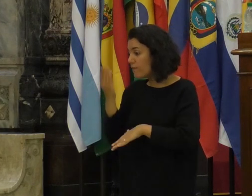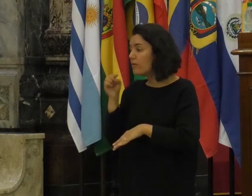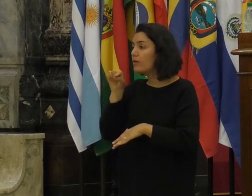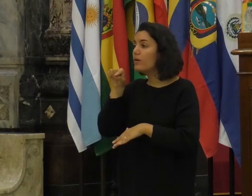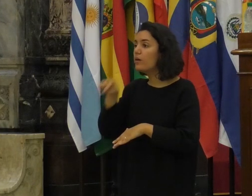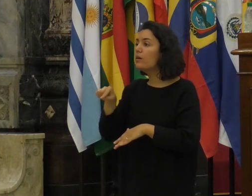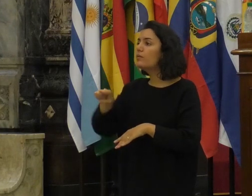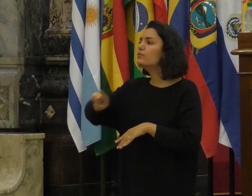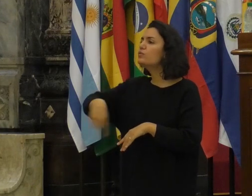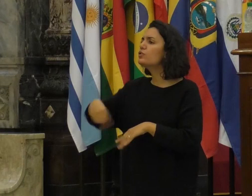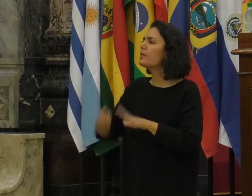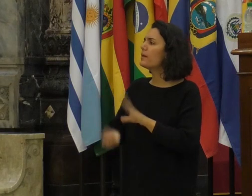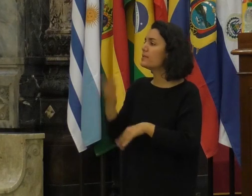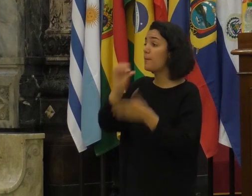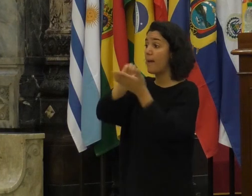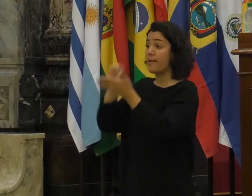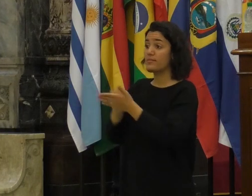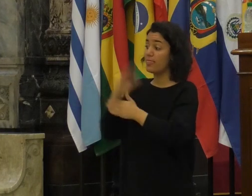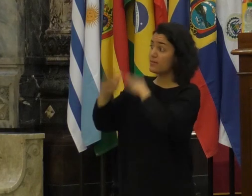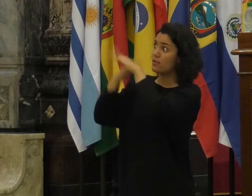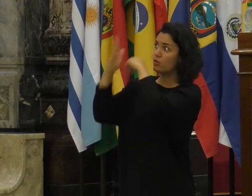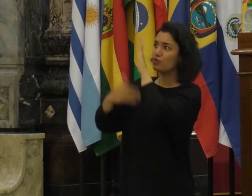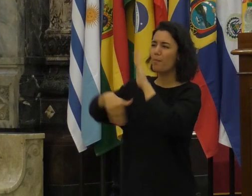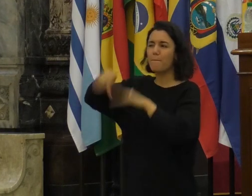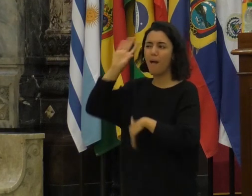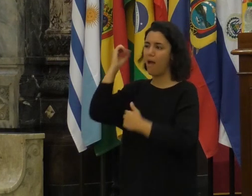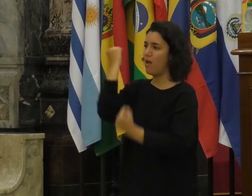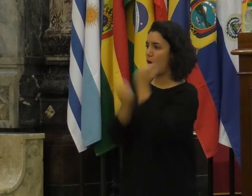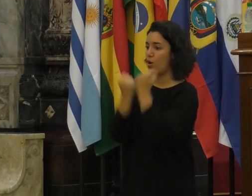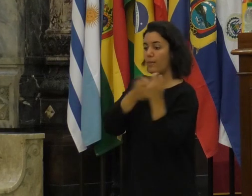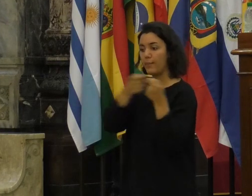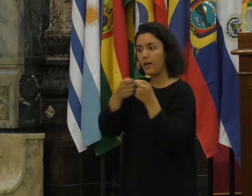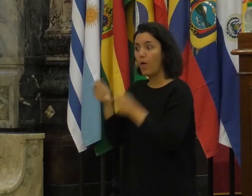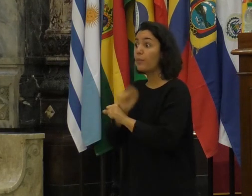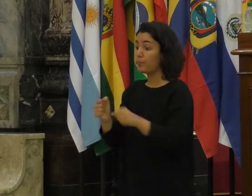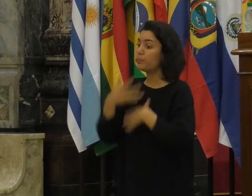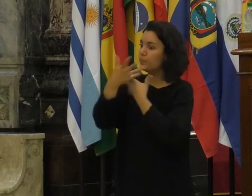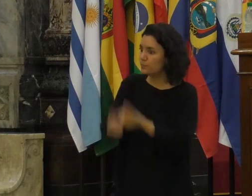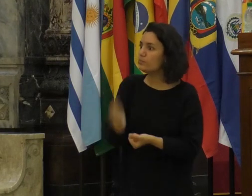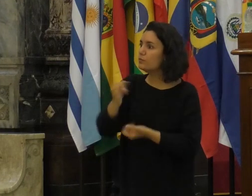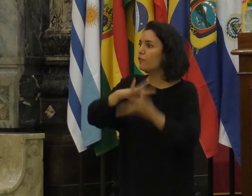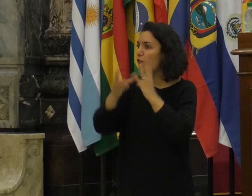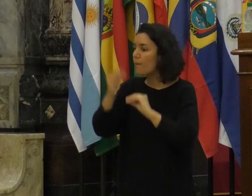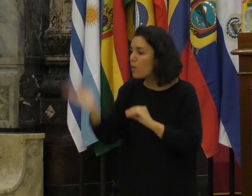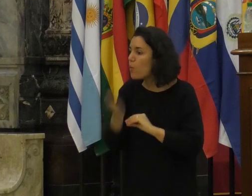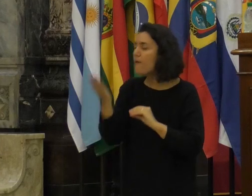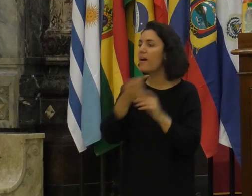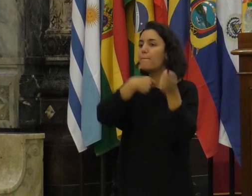surge fundamentalmente en los países con más desarrollo de la economía de mercado para apoyar los nuevos modelos productivos y de